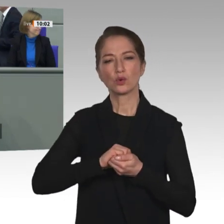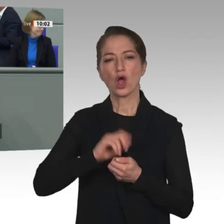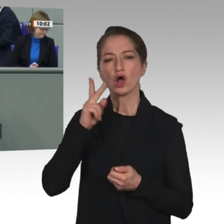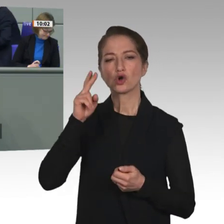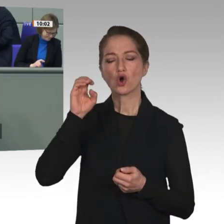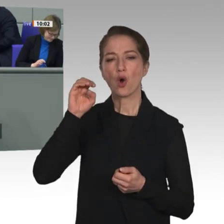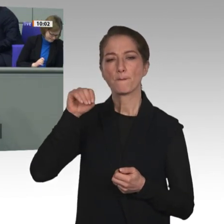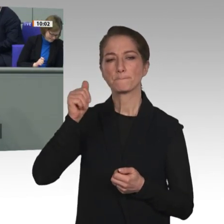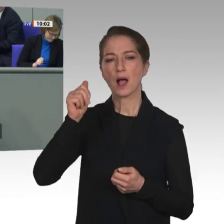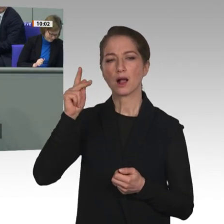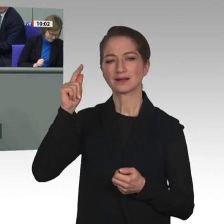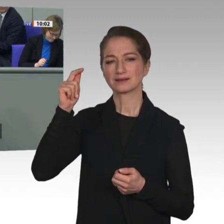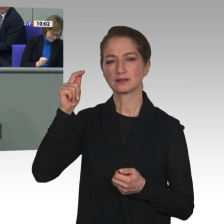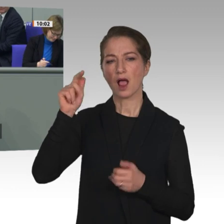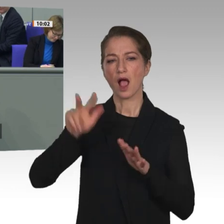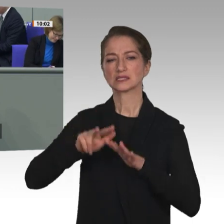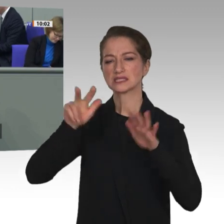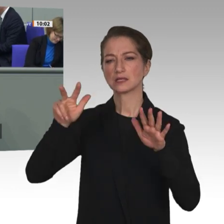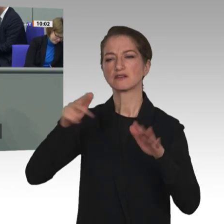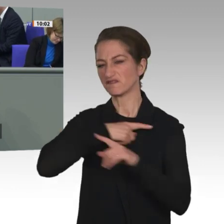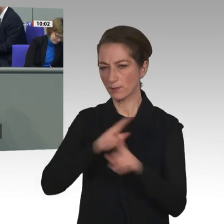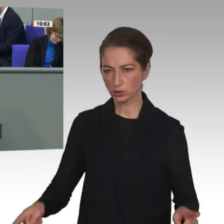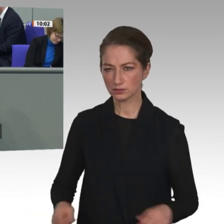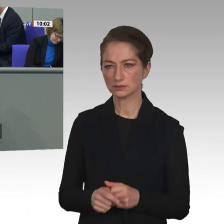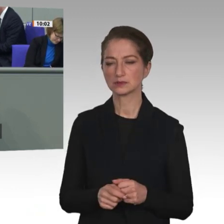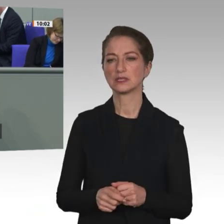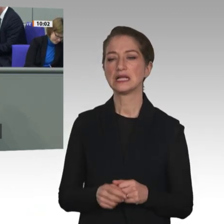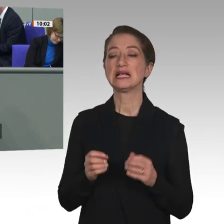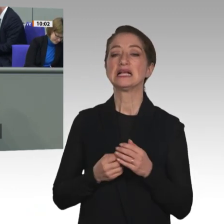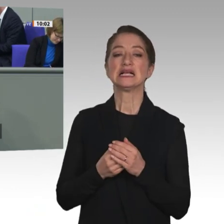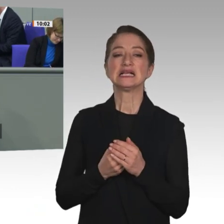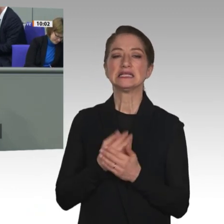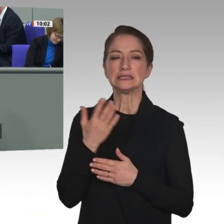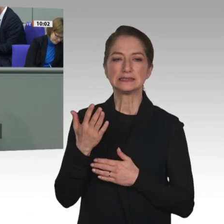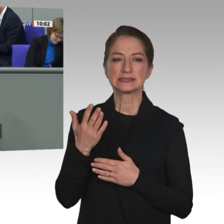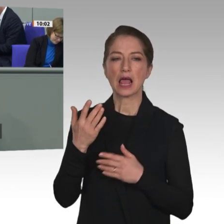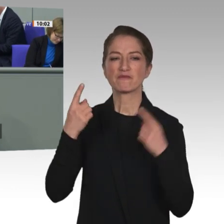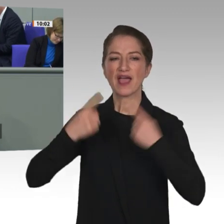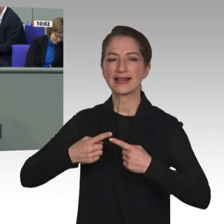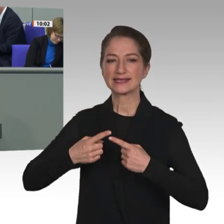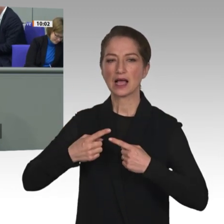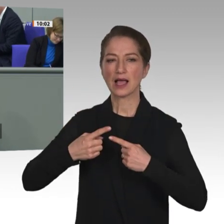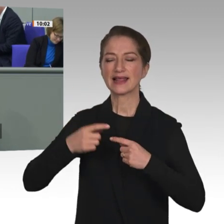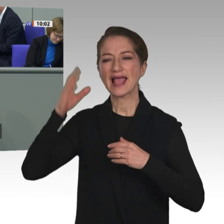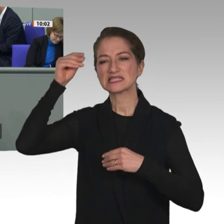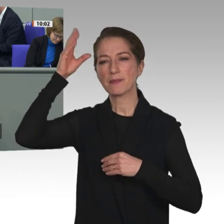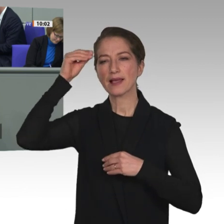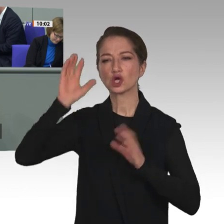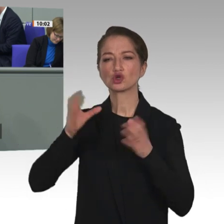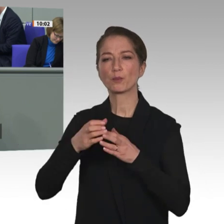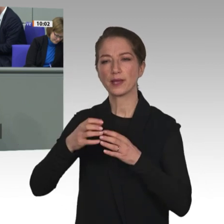Wir haben jetzt eine Expertengruppe Islamfeindlichkeit eingerichtet. Die Kanzlerin hat entschieden, dass wir